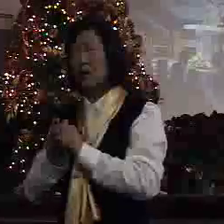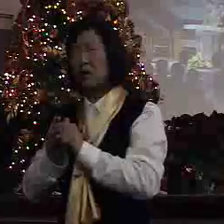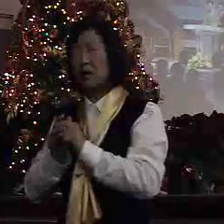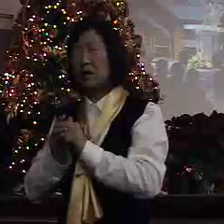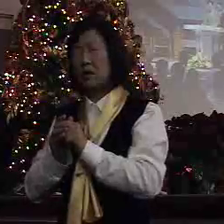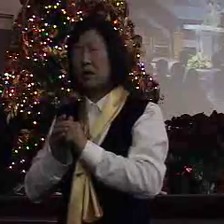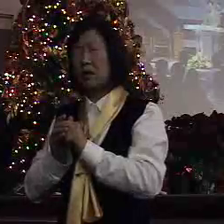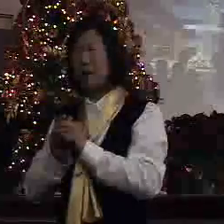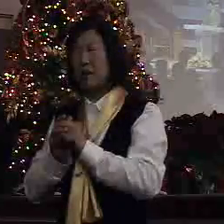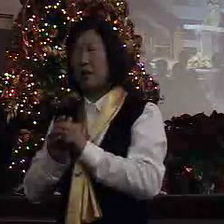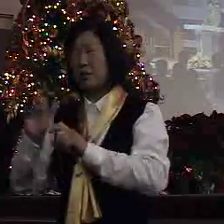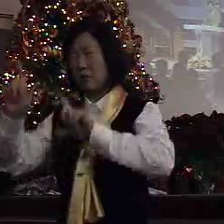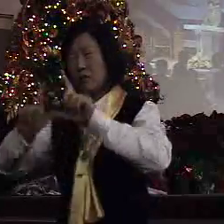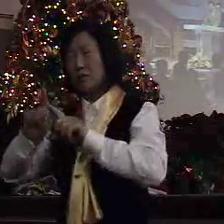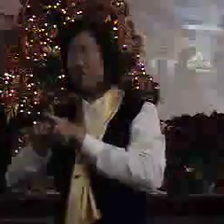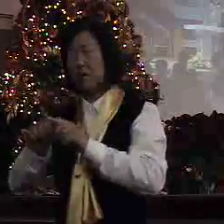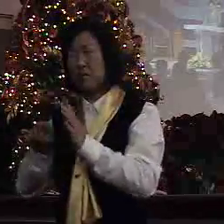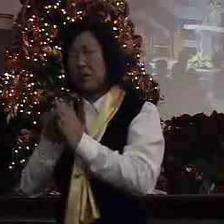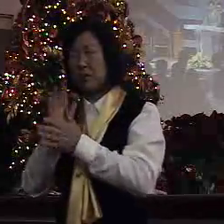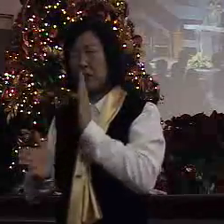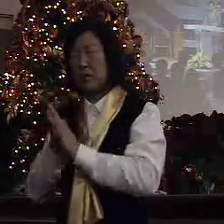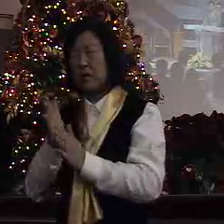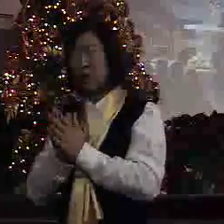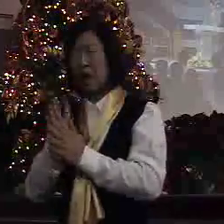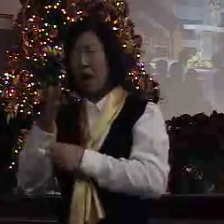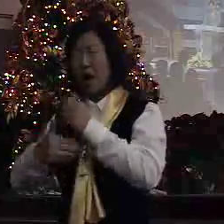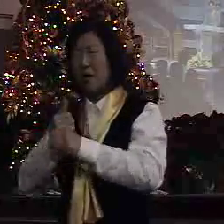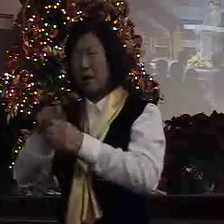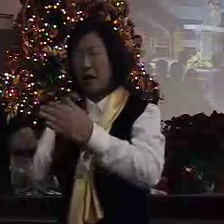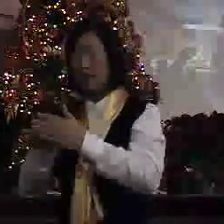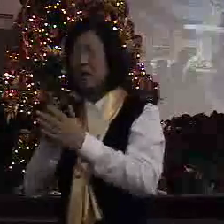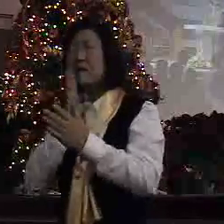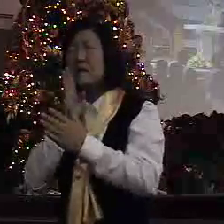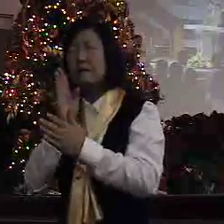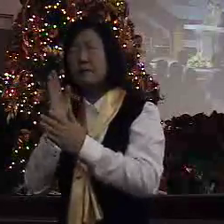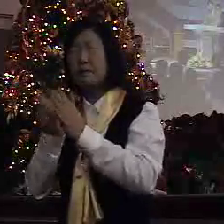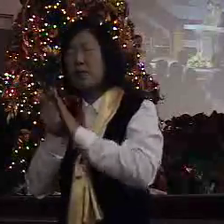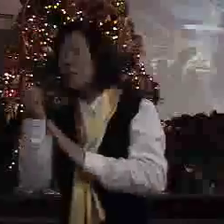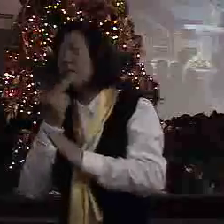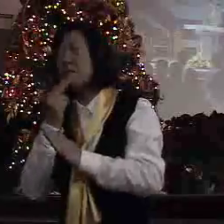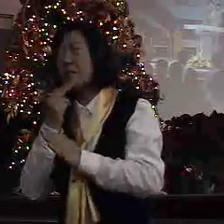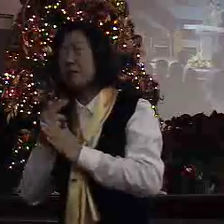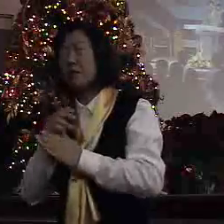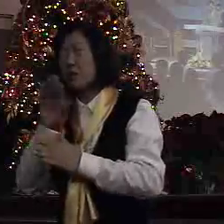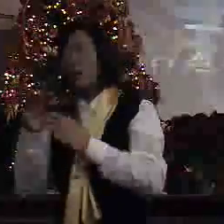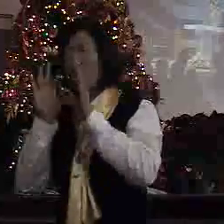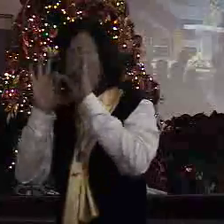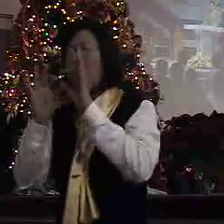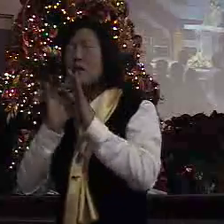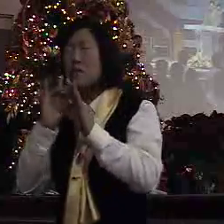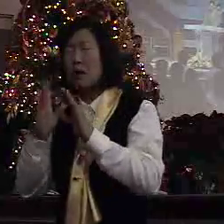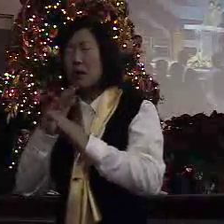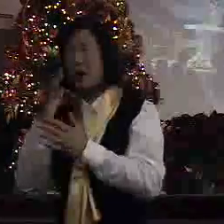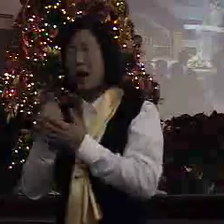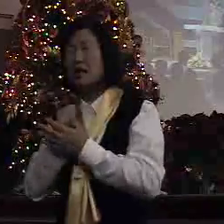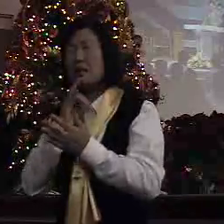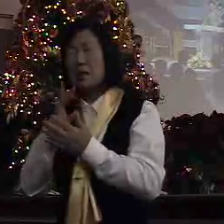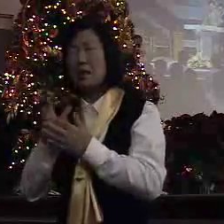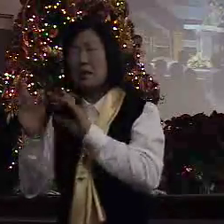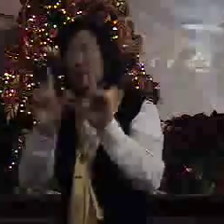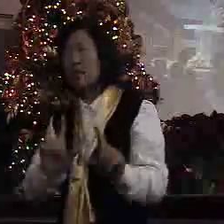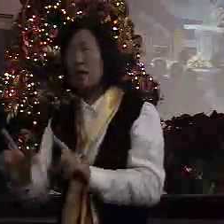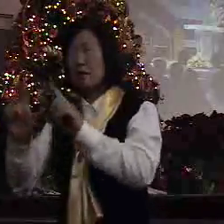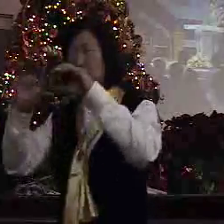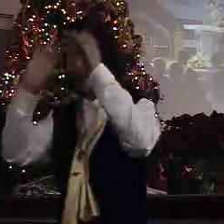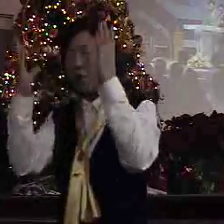믿음이 없기에 하나님 안에서의 참 소망을 모르며 소망이 없기에 우리 눈에 보이는 것만이, 우리의 가진 것만이 삶의